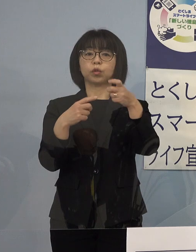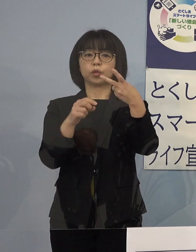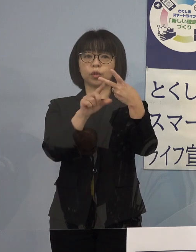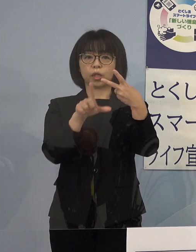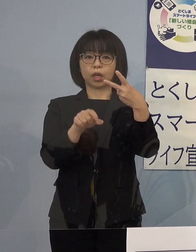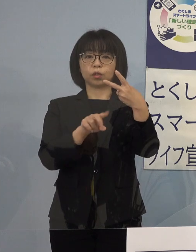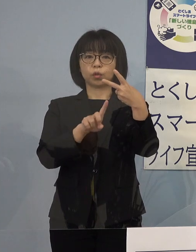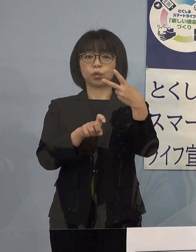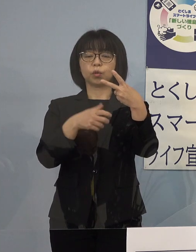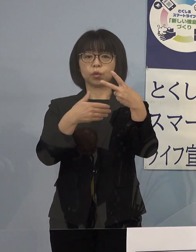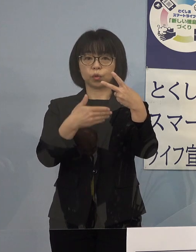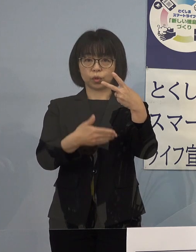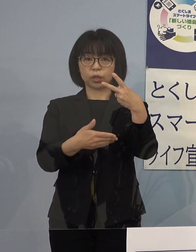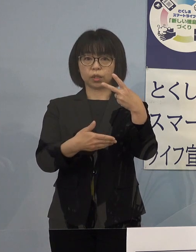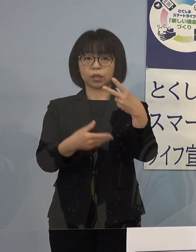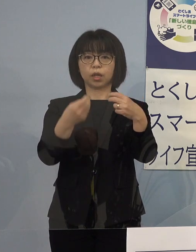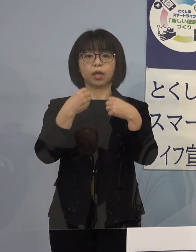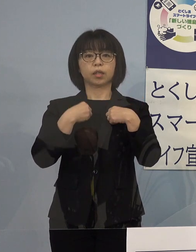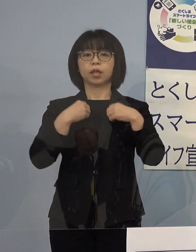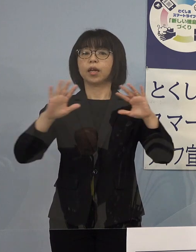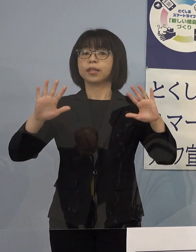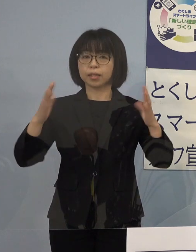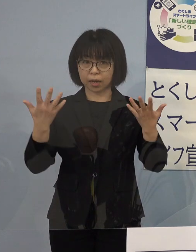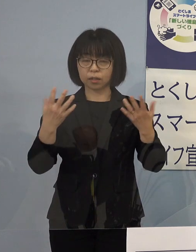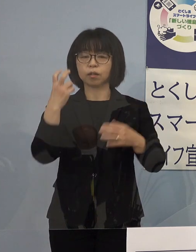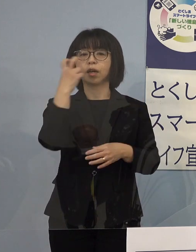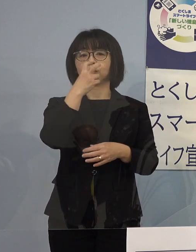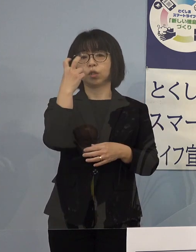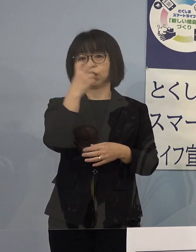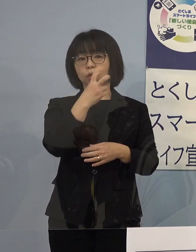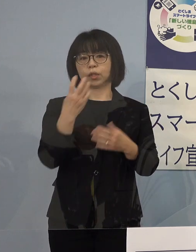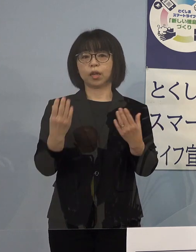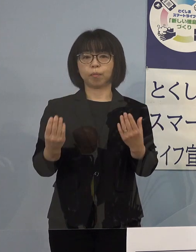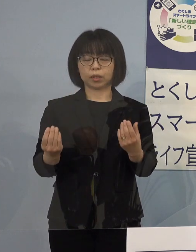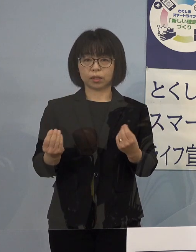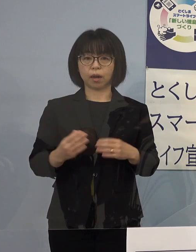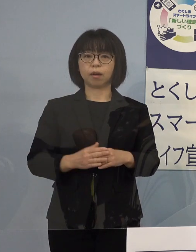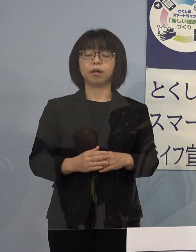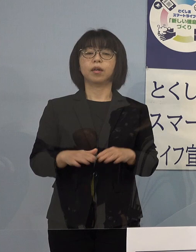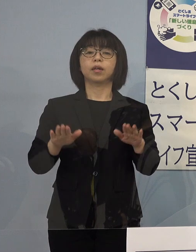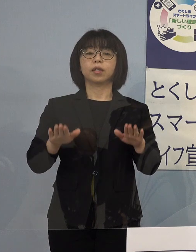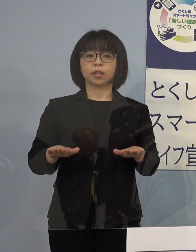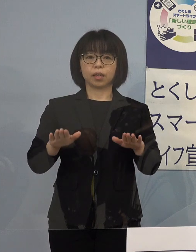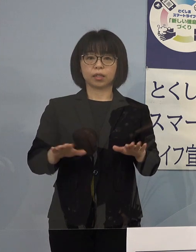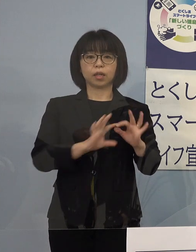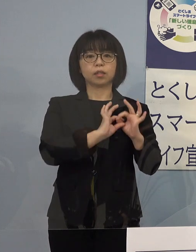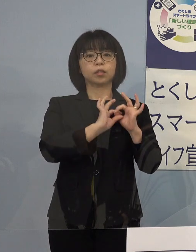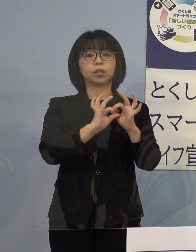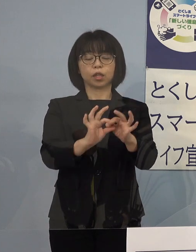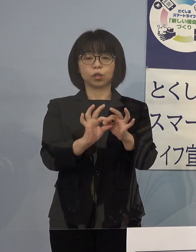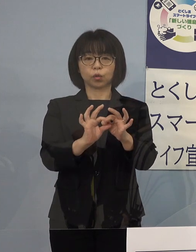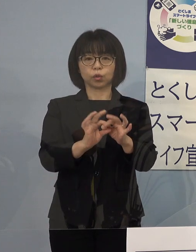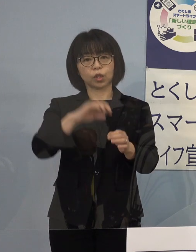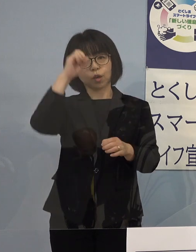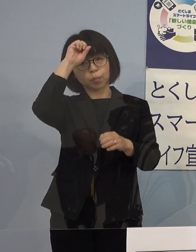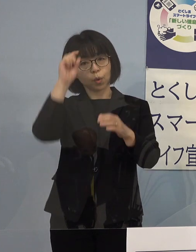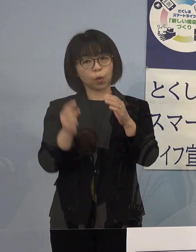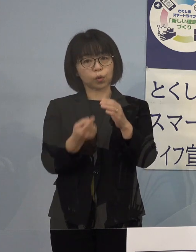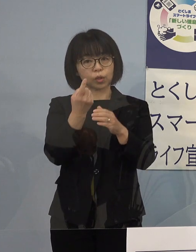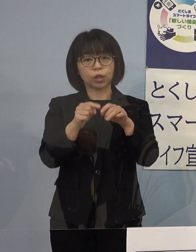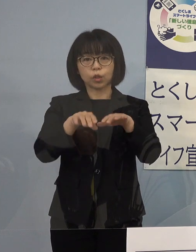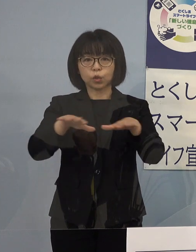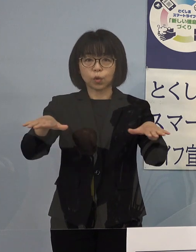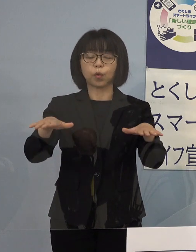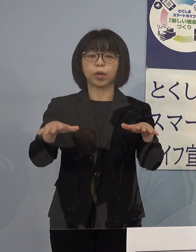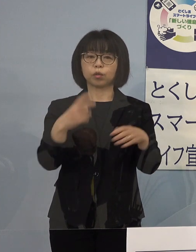19日陰性が確認をされております。なお、現在継続して積極的疫学調査実施し